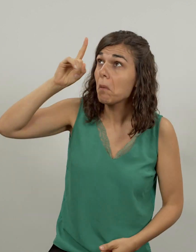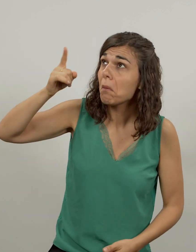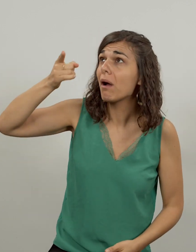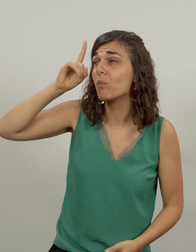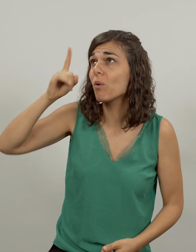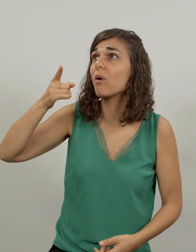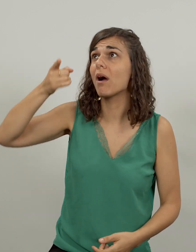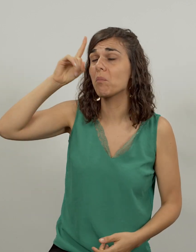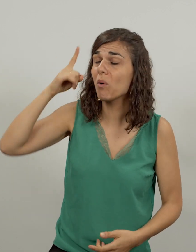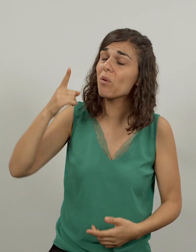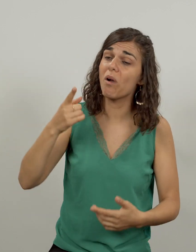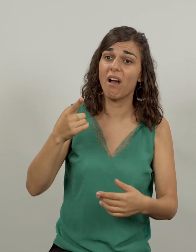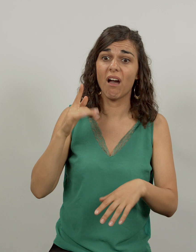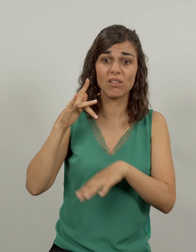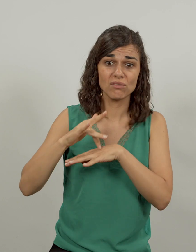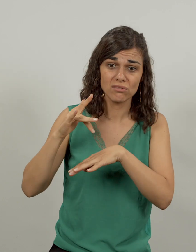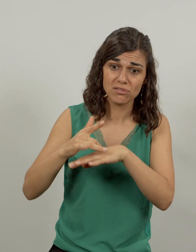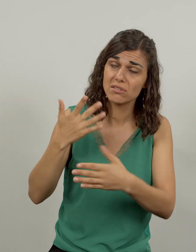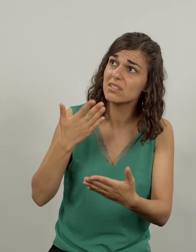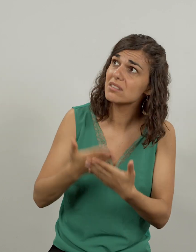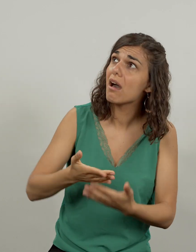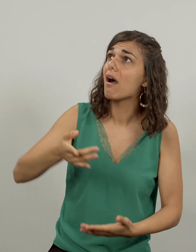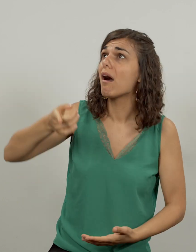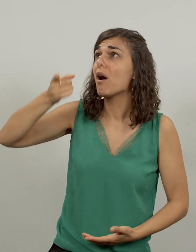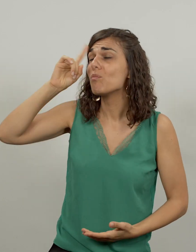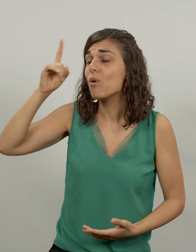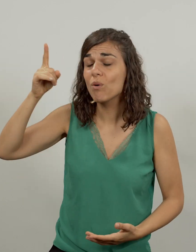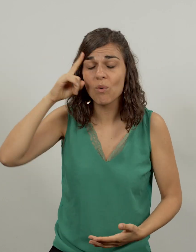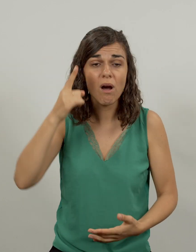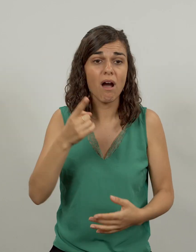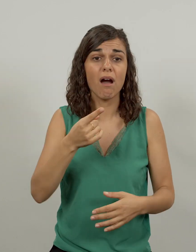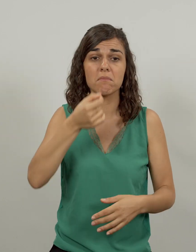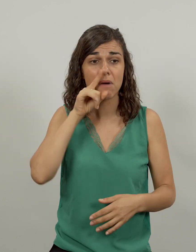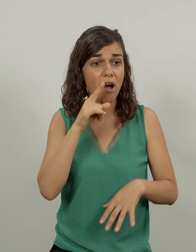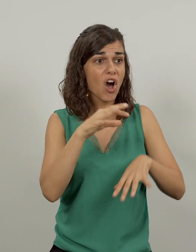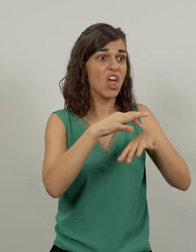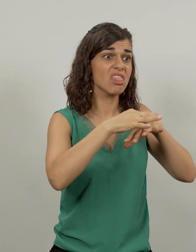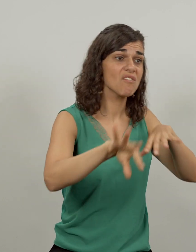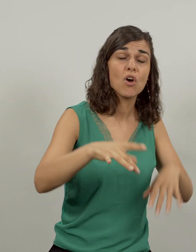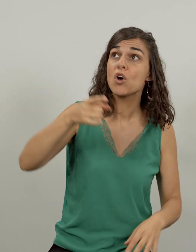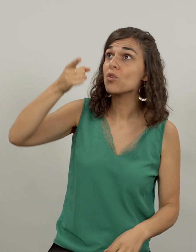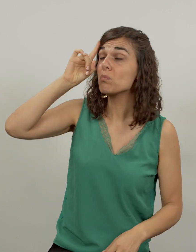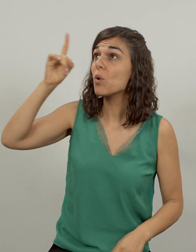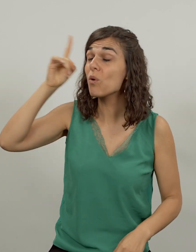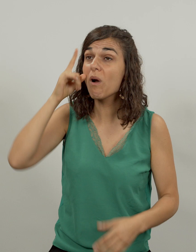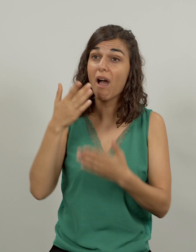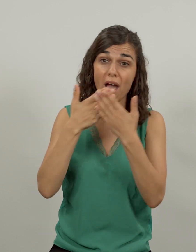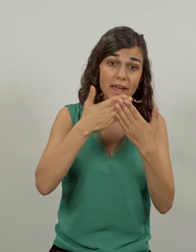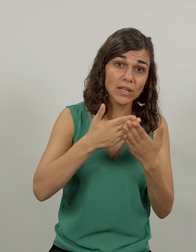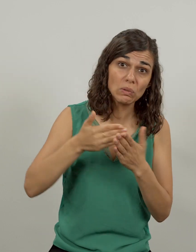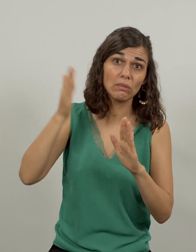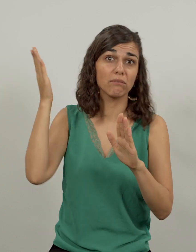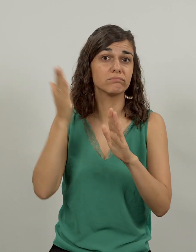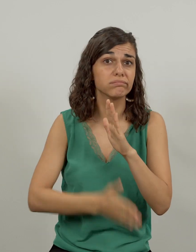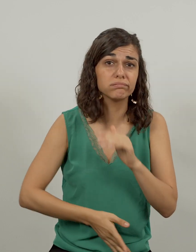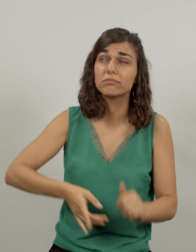Pourquoi, Seigneur, tout ceci m'est arrivé? Pourquoi mes parents se sont divorcés? Pourquoi j'ai raté